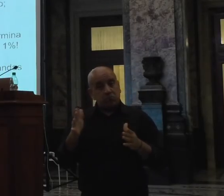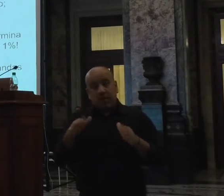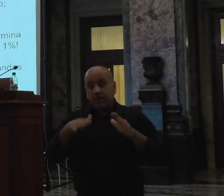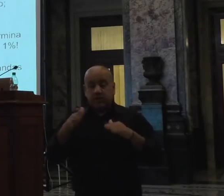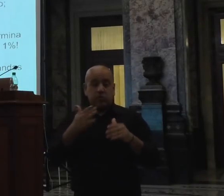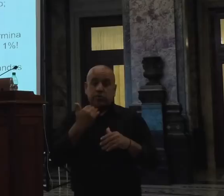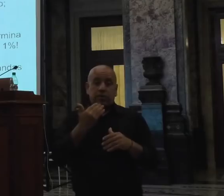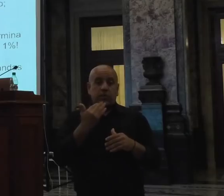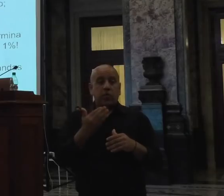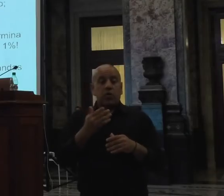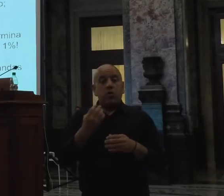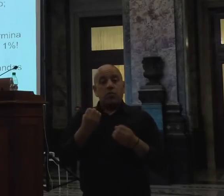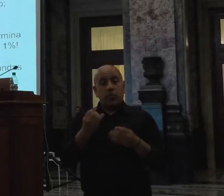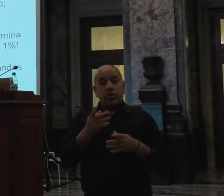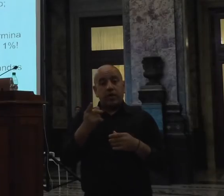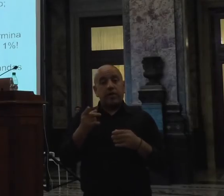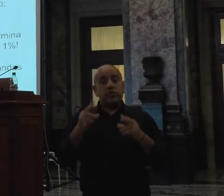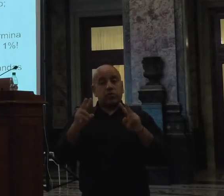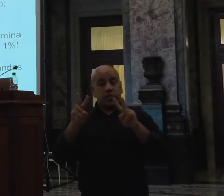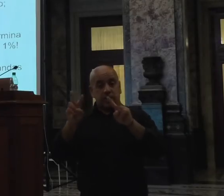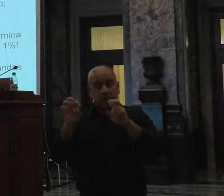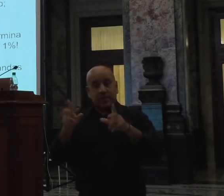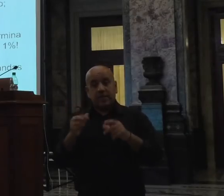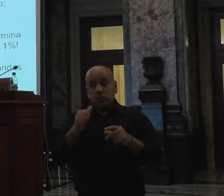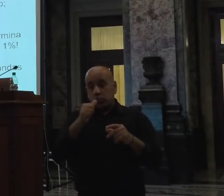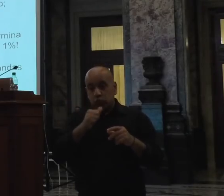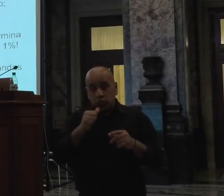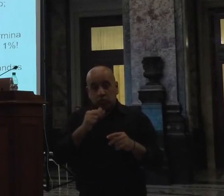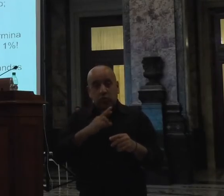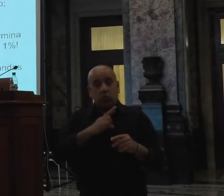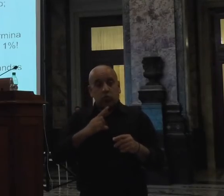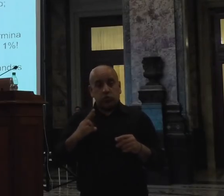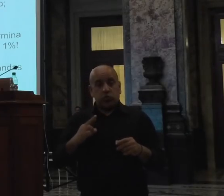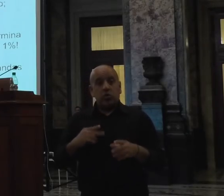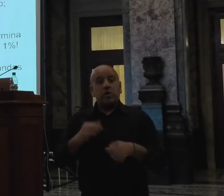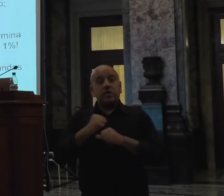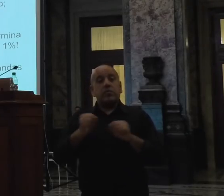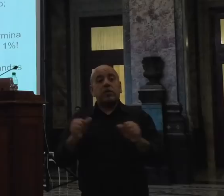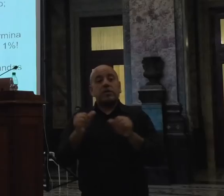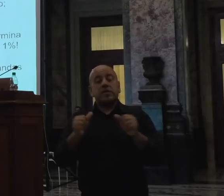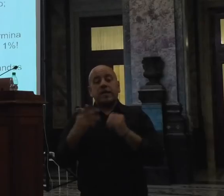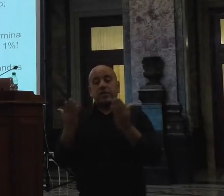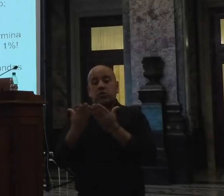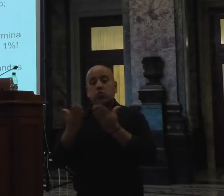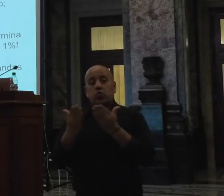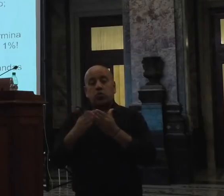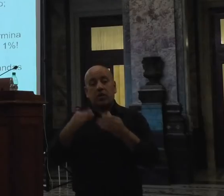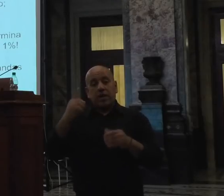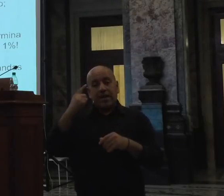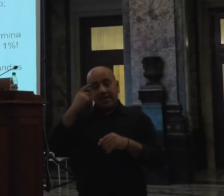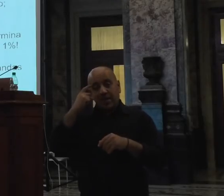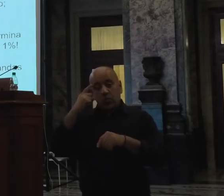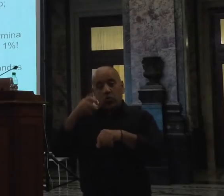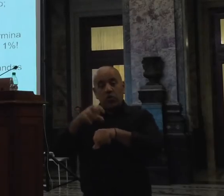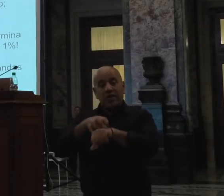hasta la última década, que realmente estos recursos son muy, muy limitados y se pueden hacer estudios de neuroimagen que también vemos como cuando